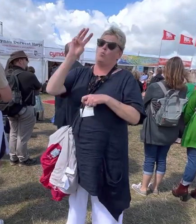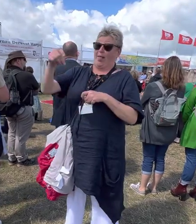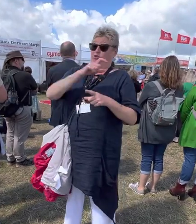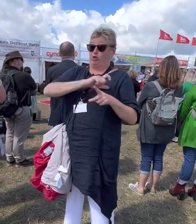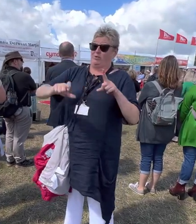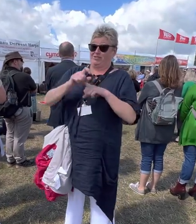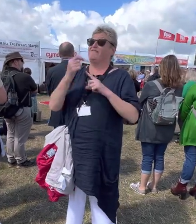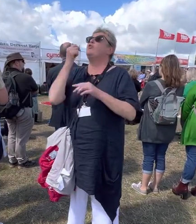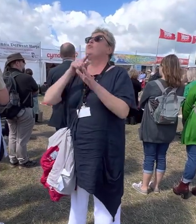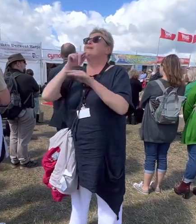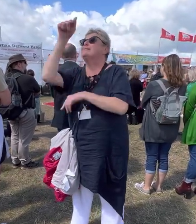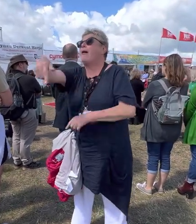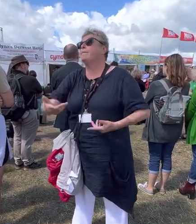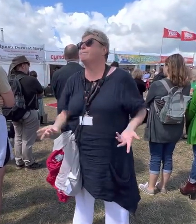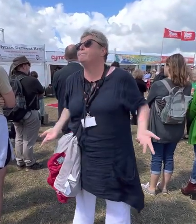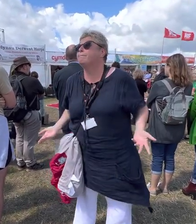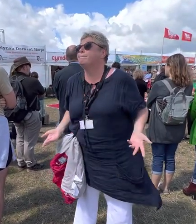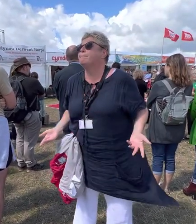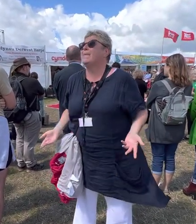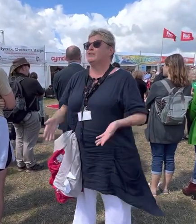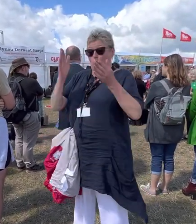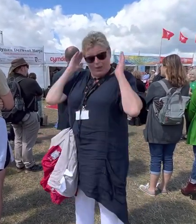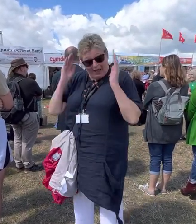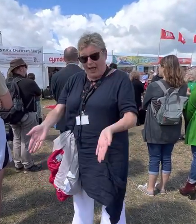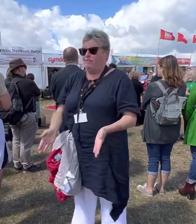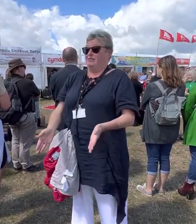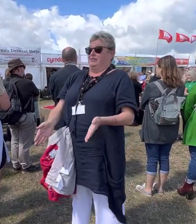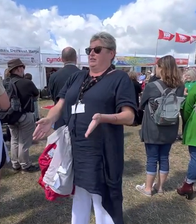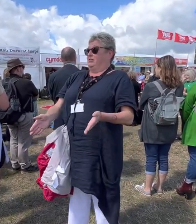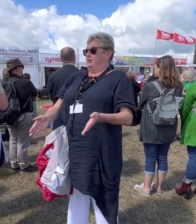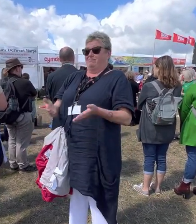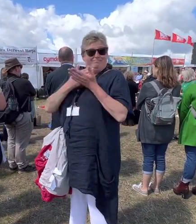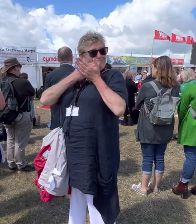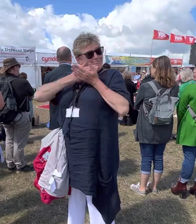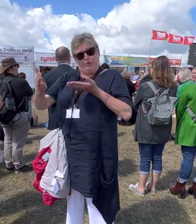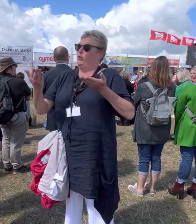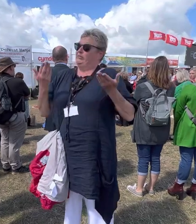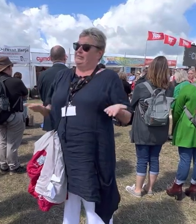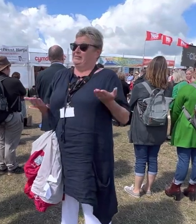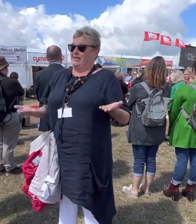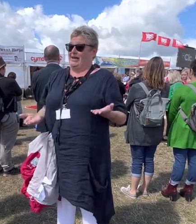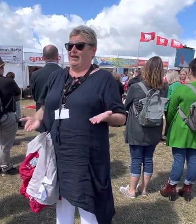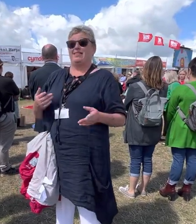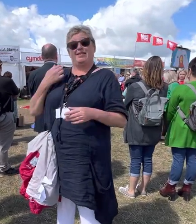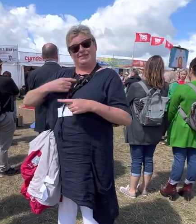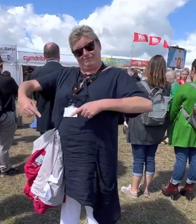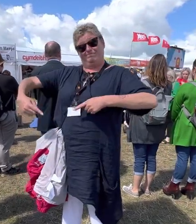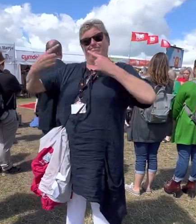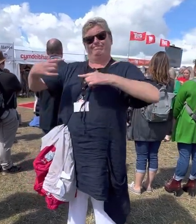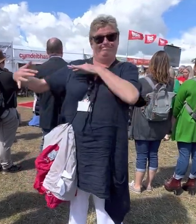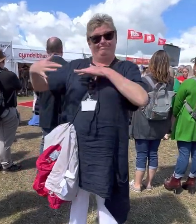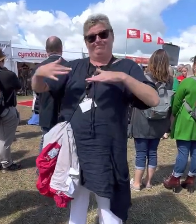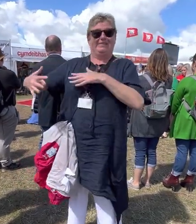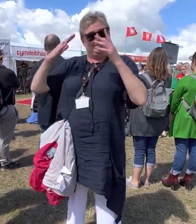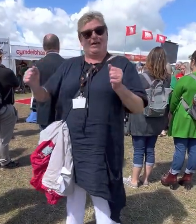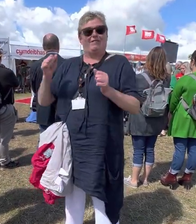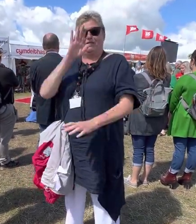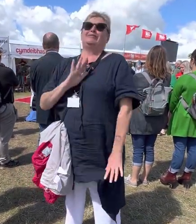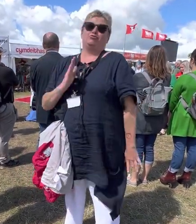chydig o flynyddoedd. Felly mae rhaid i ni ddatgan yn eitha clir heddiw, mae'r frwydr heddiw yn cychwyn o ddifri. Rwan